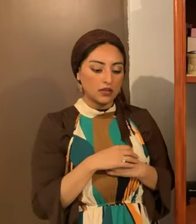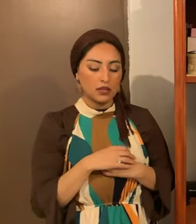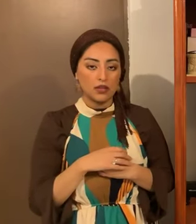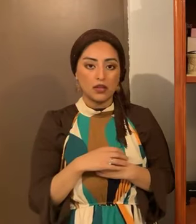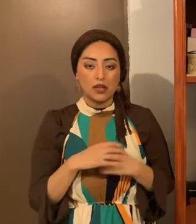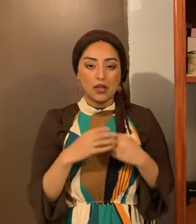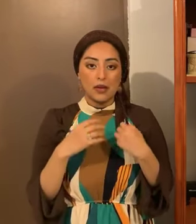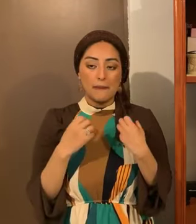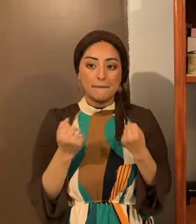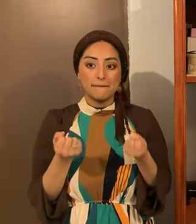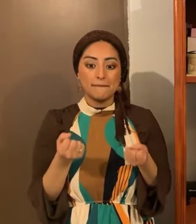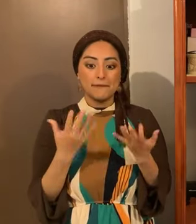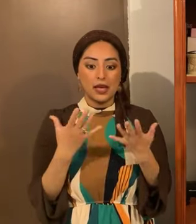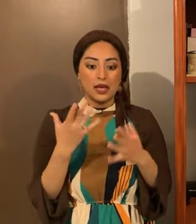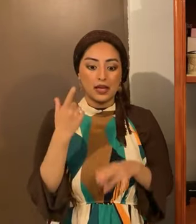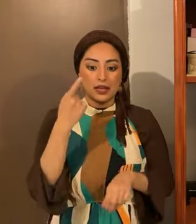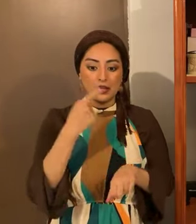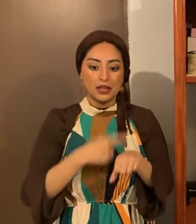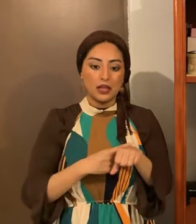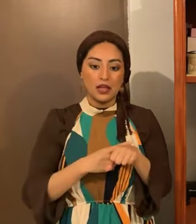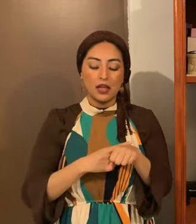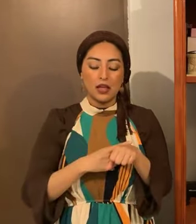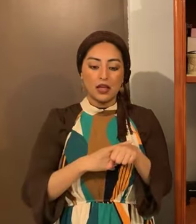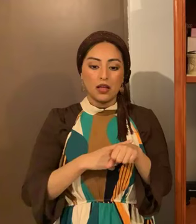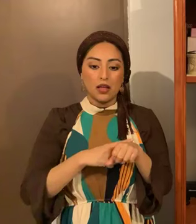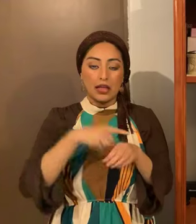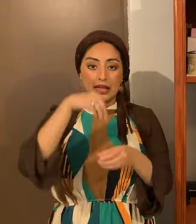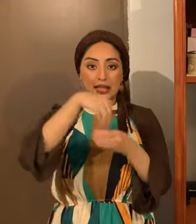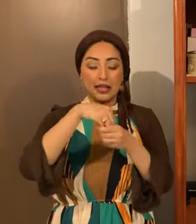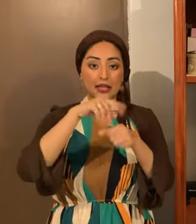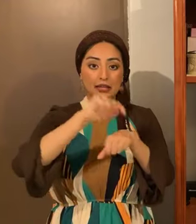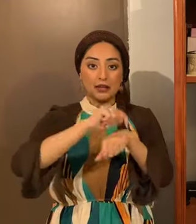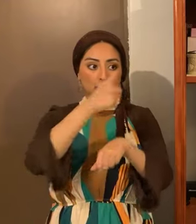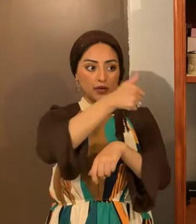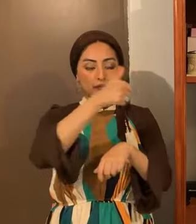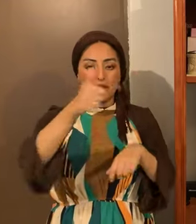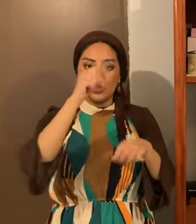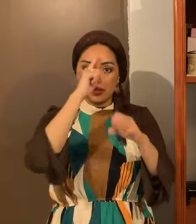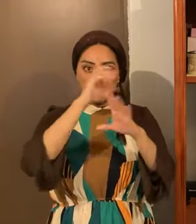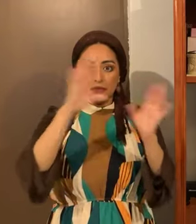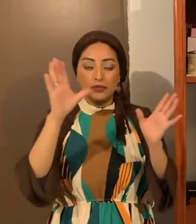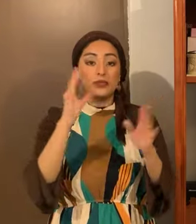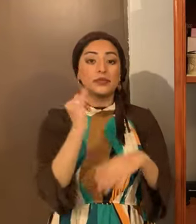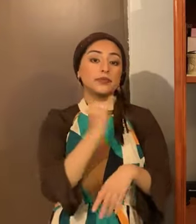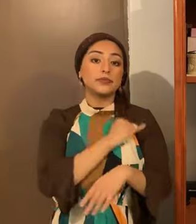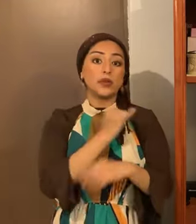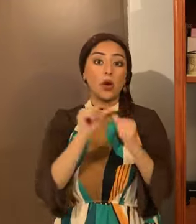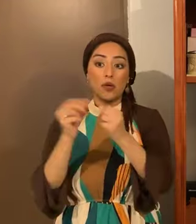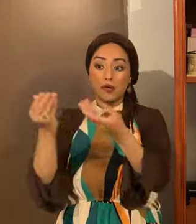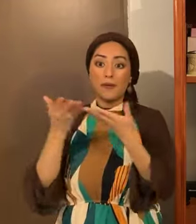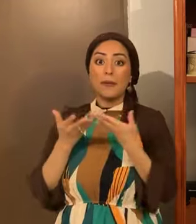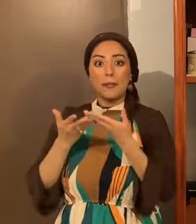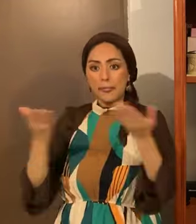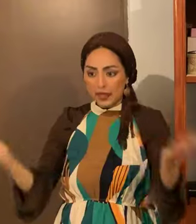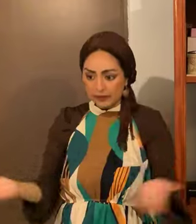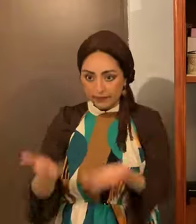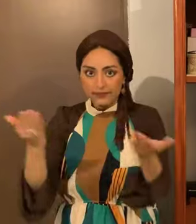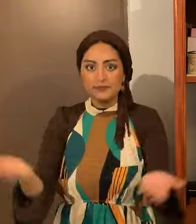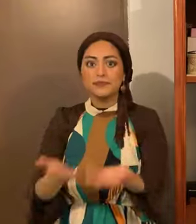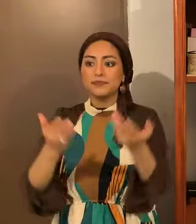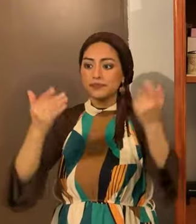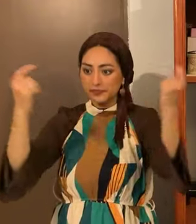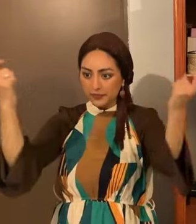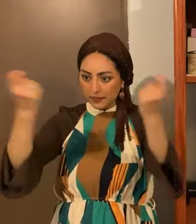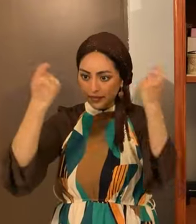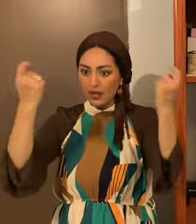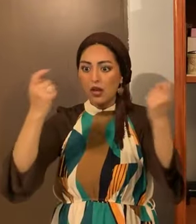Muchas de las ocasiones son eran improvisaciones, y nuestro amado Naví Javier siempre nos ha animado a que